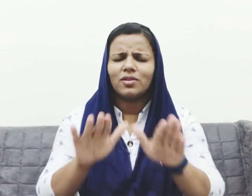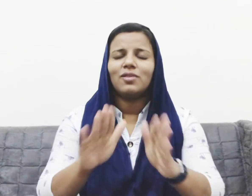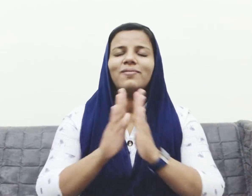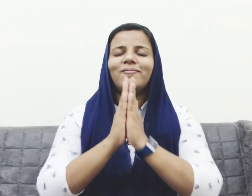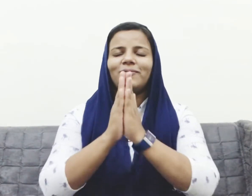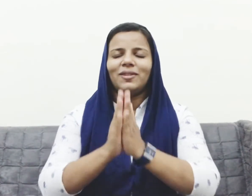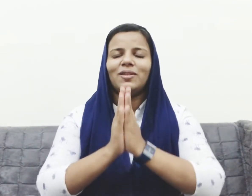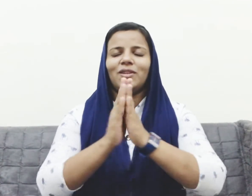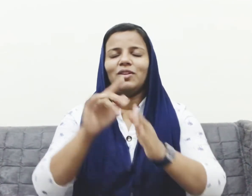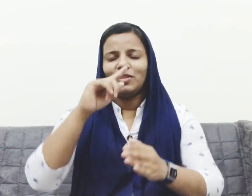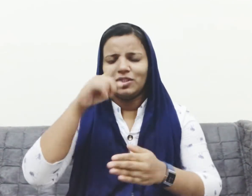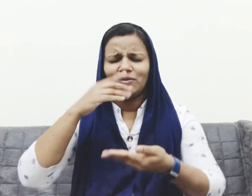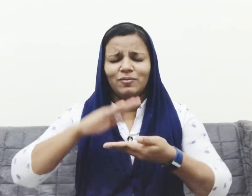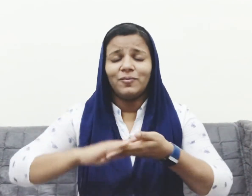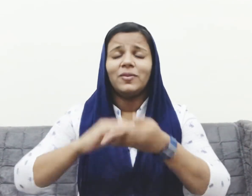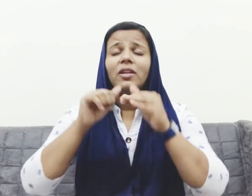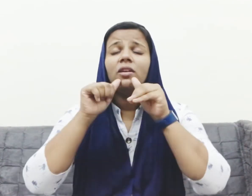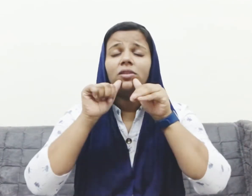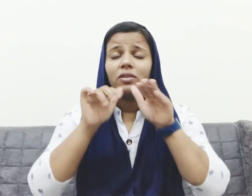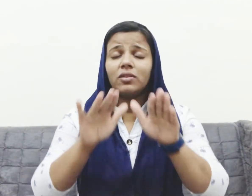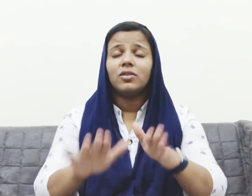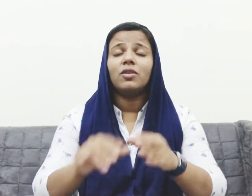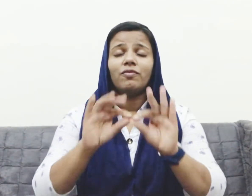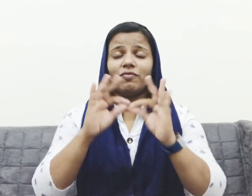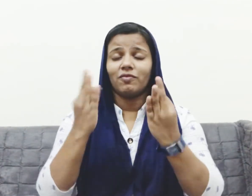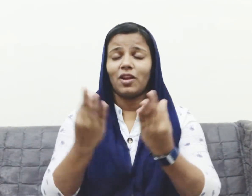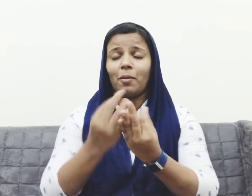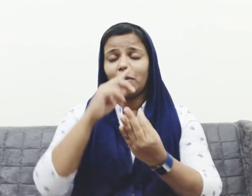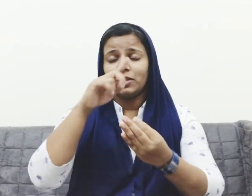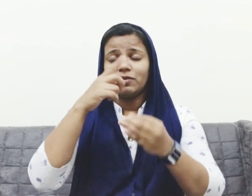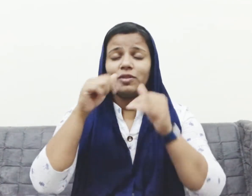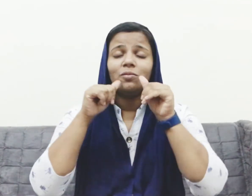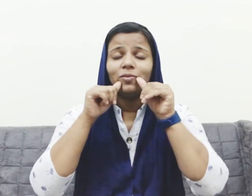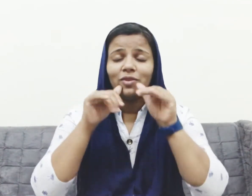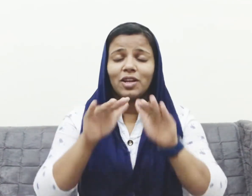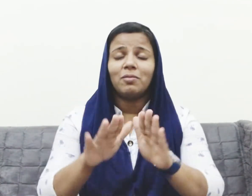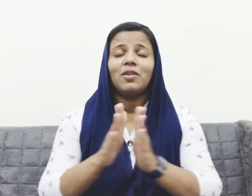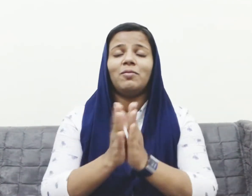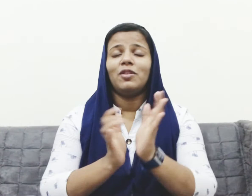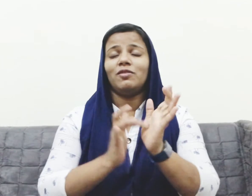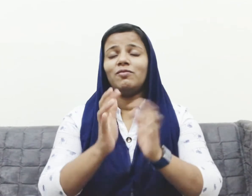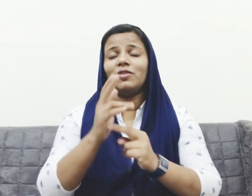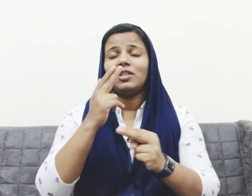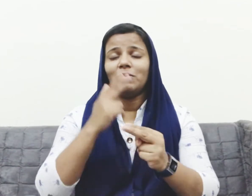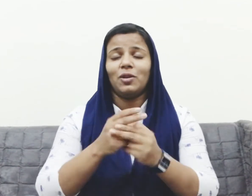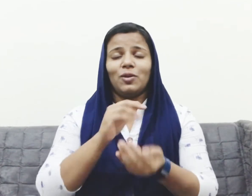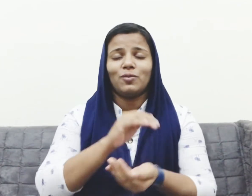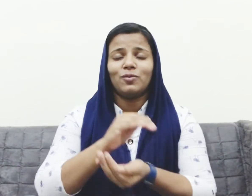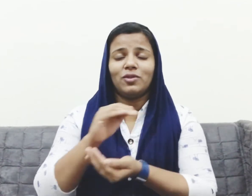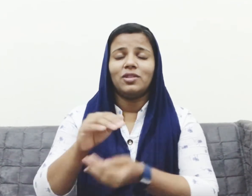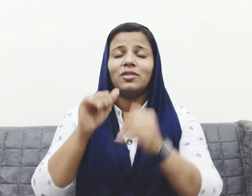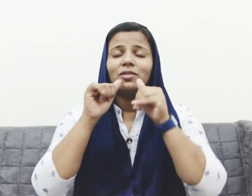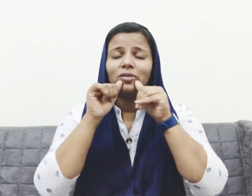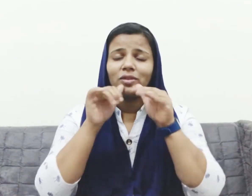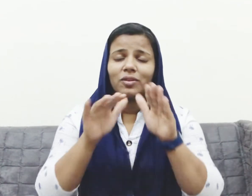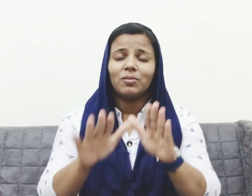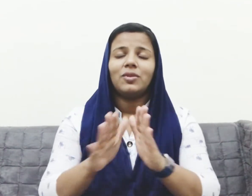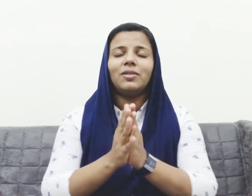അനുഗ്രഹിച്ചു പ്രാർത്ഥിക്കുന്നു. ഇവരുടെ ജീവിത പങ്കാളി അനുഗ്രഹിക്കപ്പെടട്ടെ, ഇവരുടെ കുടുംബജീവിതം അനുഗ്രഹിക്കപ്പെടട്ടെ. യേശു ക്രിസ്തുവിൻ്റെ നാമത്തിൽ ഇവരുടെ കുഞ്ഞുങ്ങൾ അനുഗ്രഹിക്കപ്പെടട്ടെ.